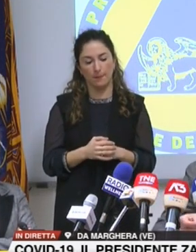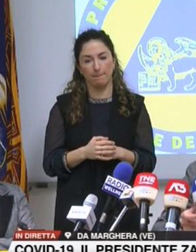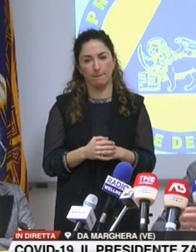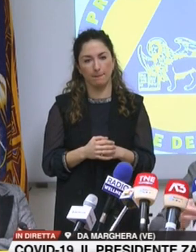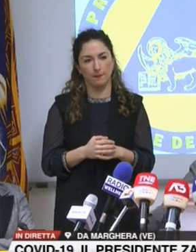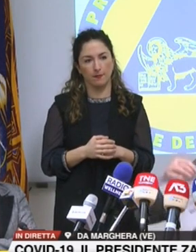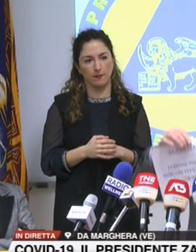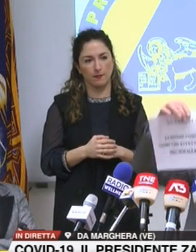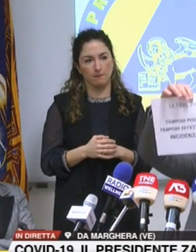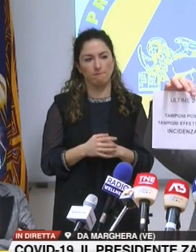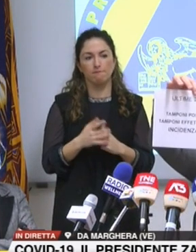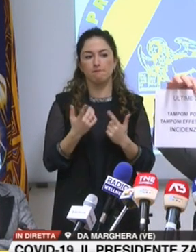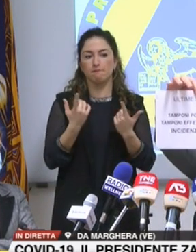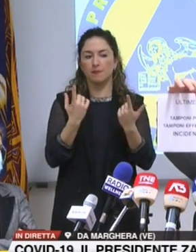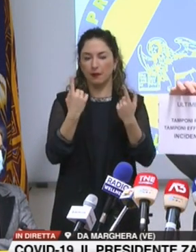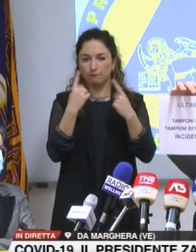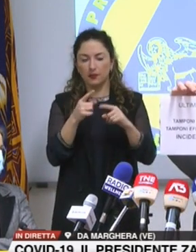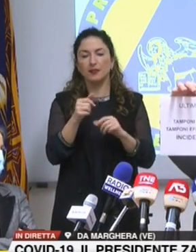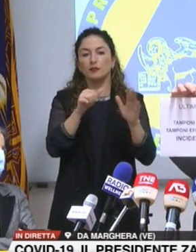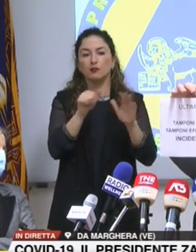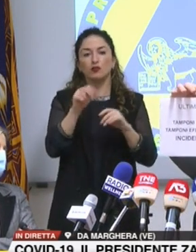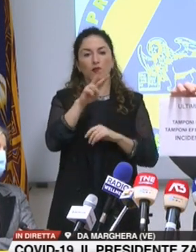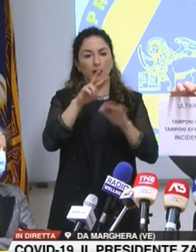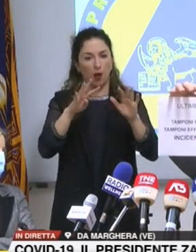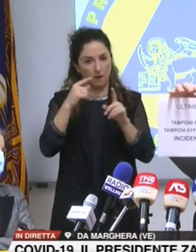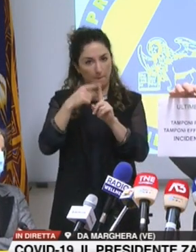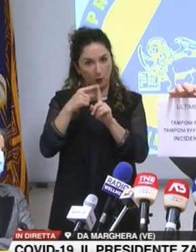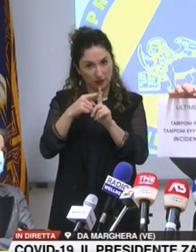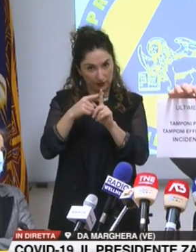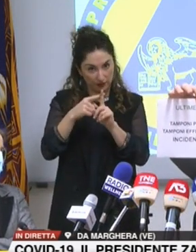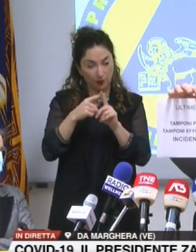Così è la valutazione, 629 positivi su